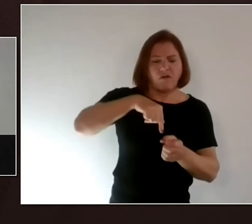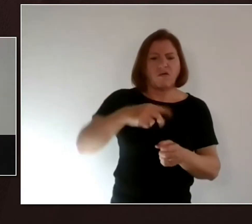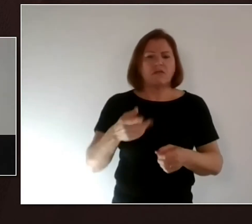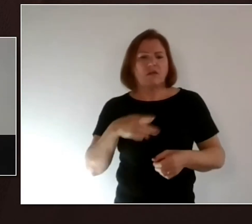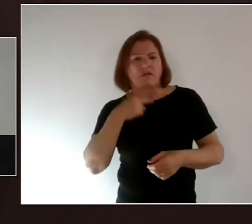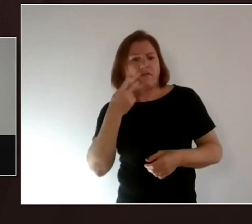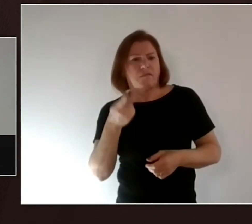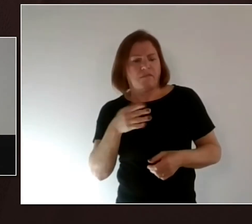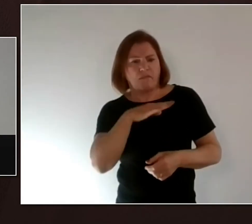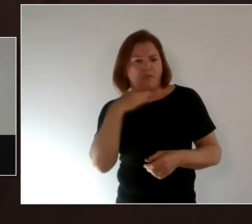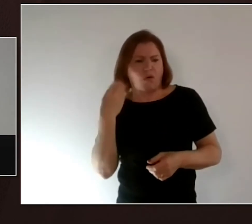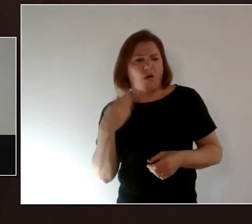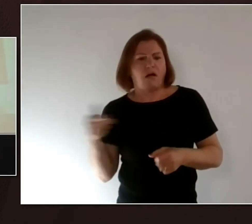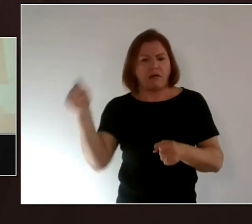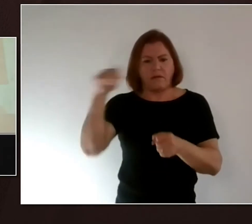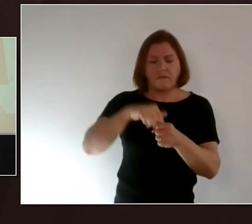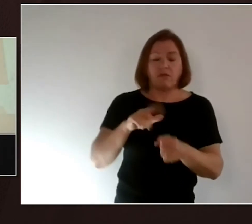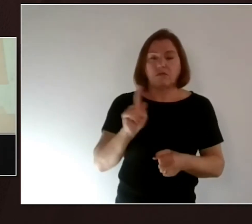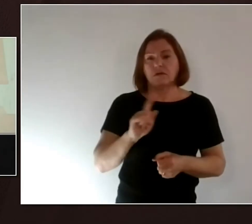Hebreus 2, 27.